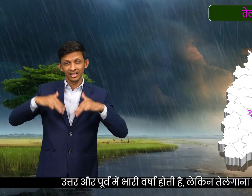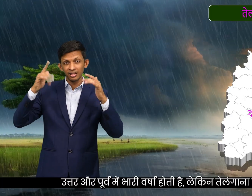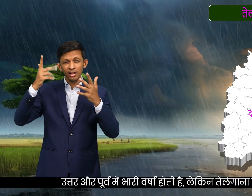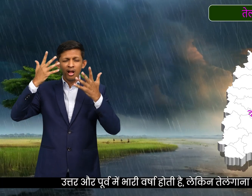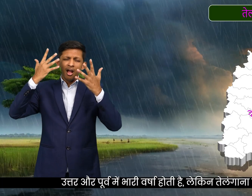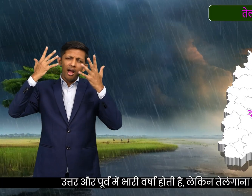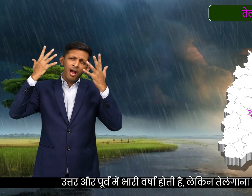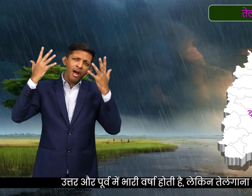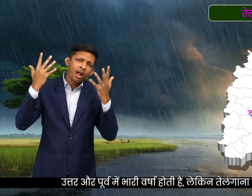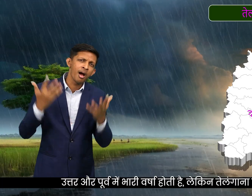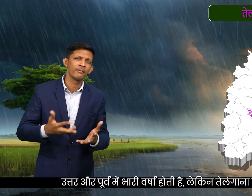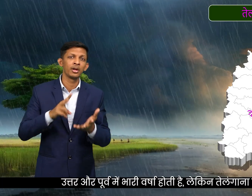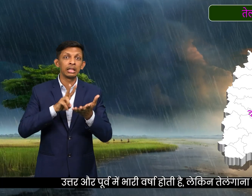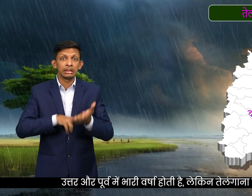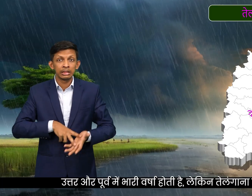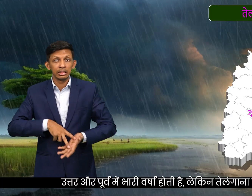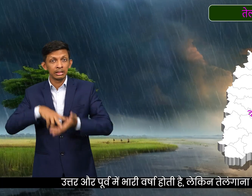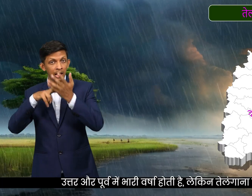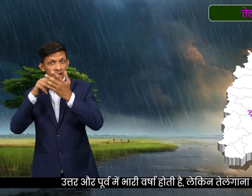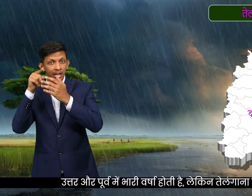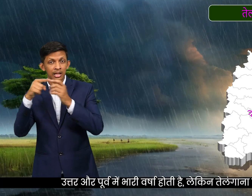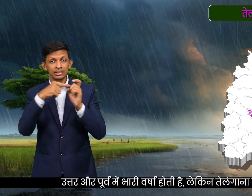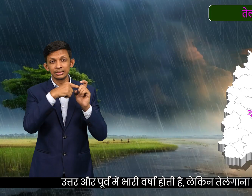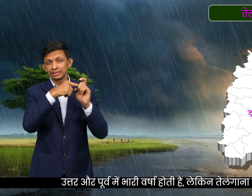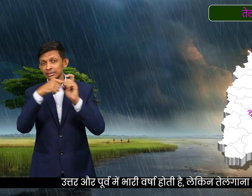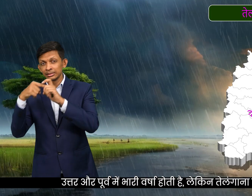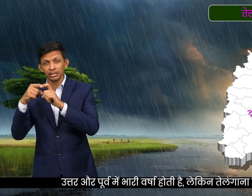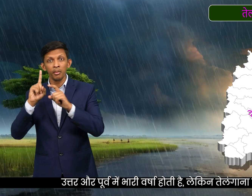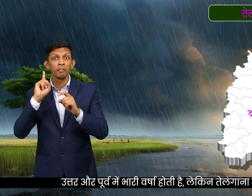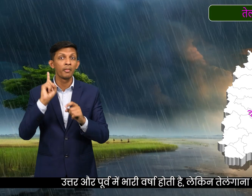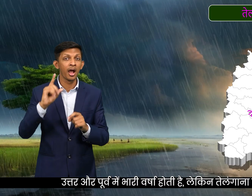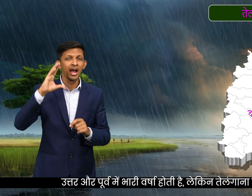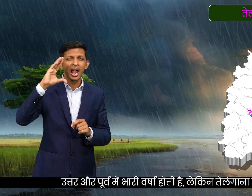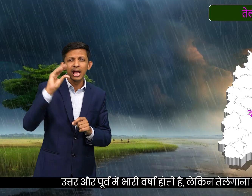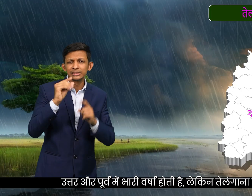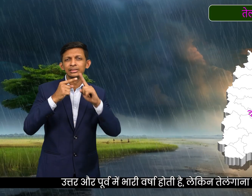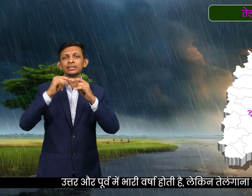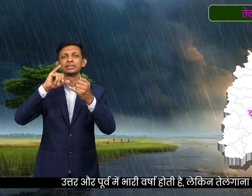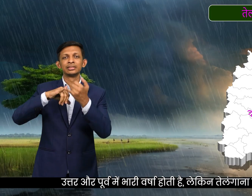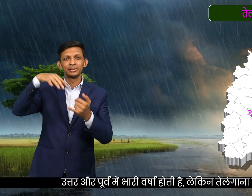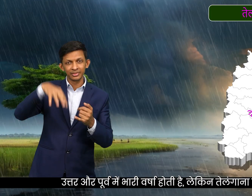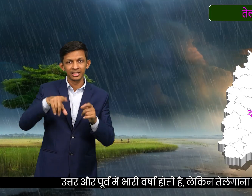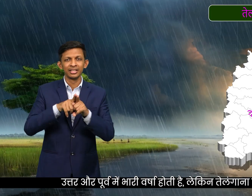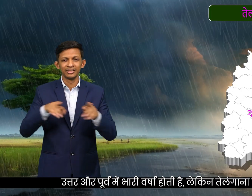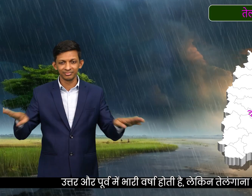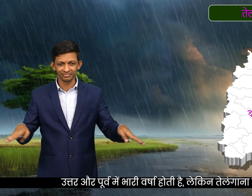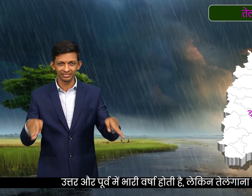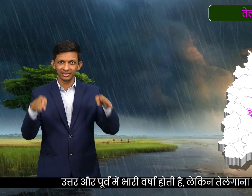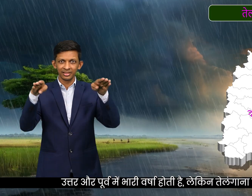उत्तर और पूर्व में भारी वर्षा होती है, लेकिन तेलंगाना पठार में कम।